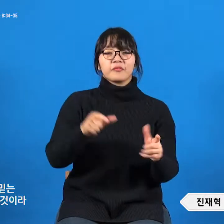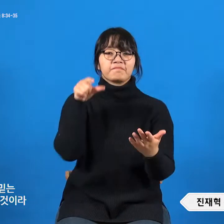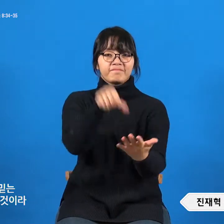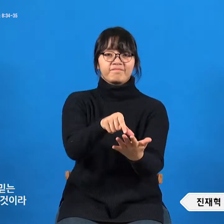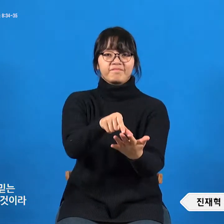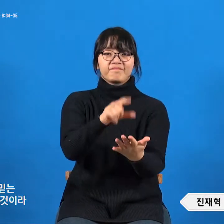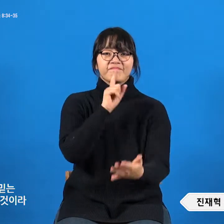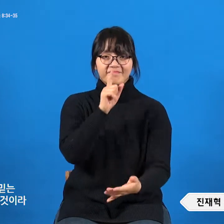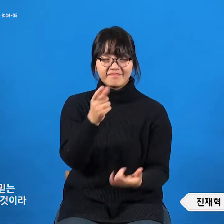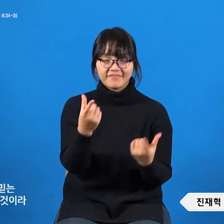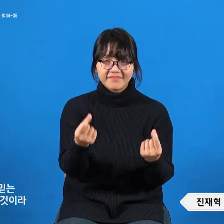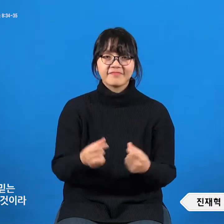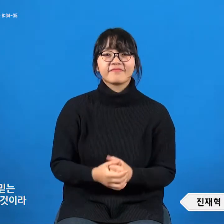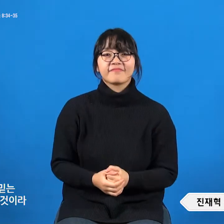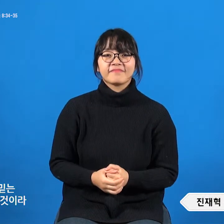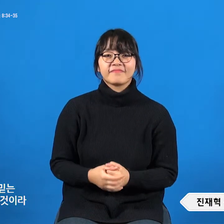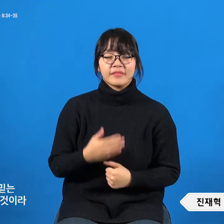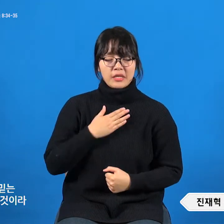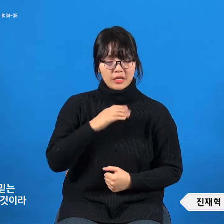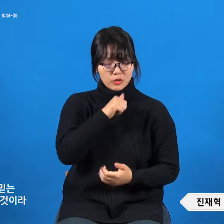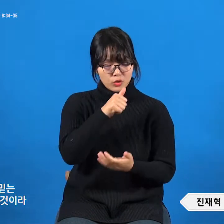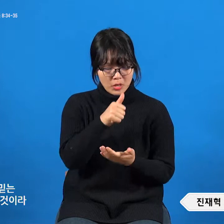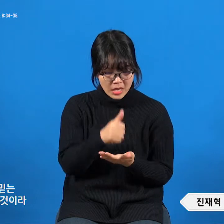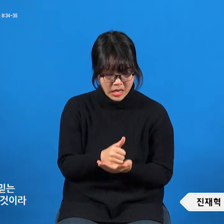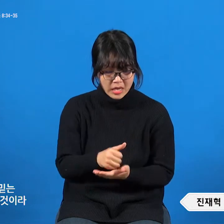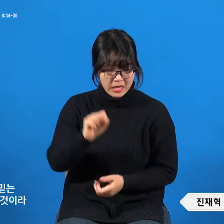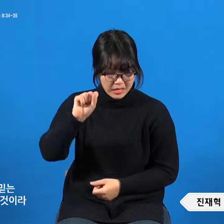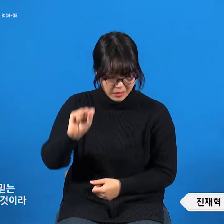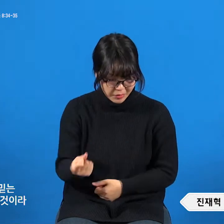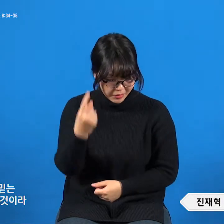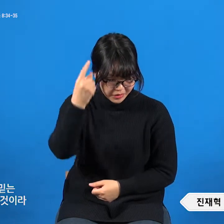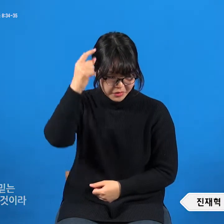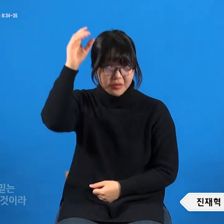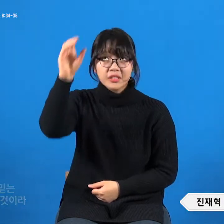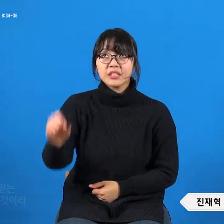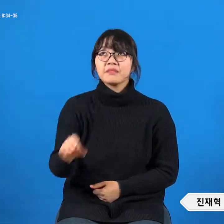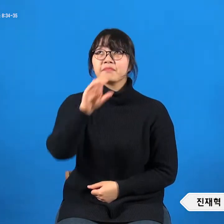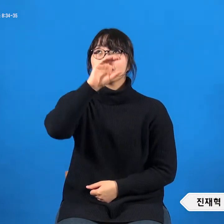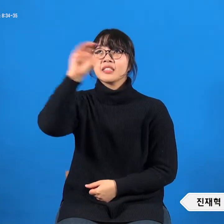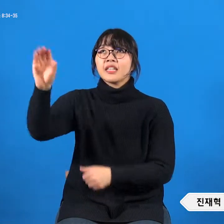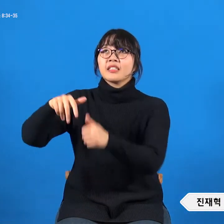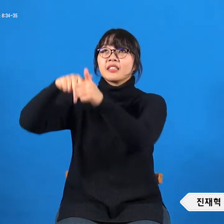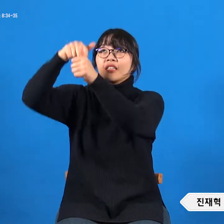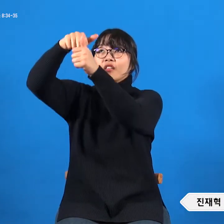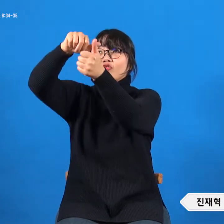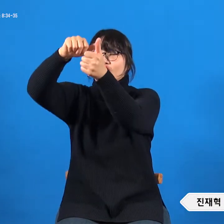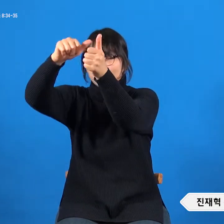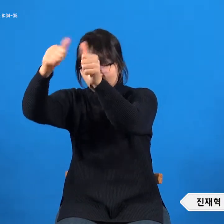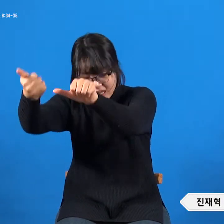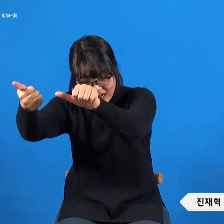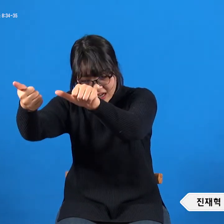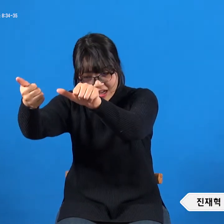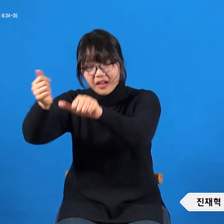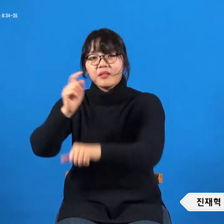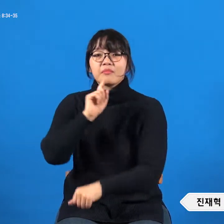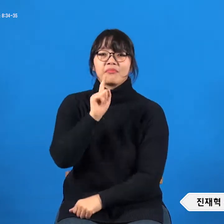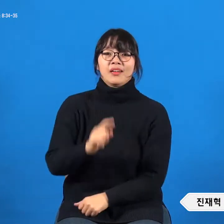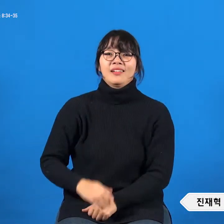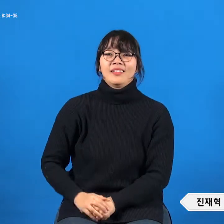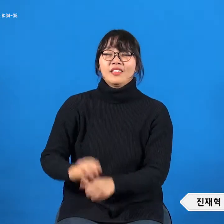라고 말씀하시며, 내 죄로 인해서 십자가에 죽었다라고 말씀합니다. 그